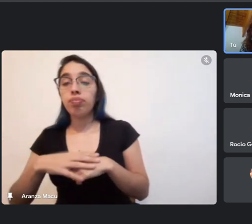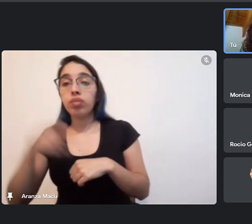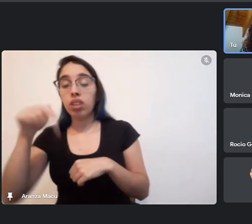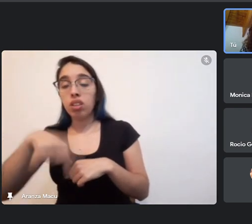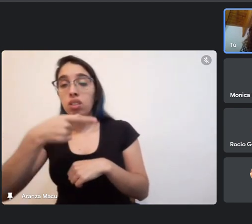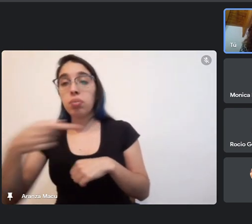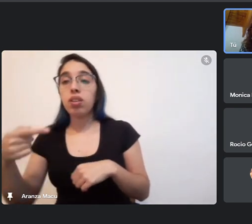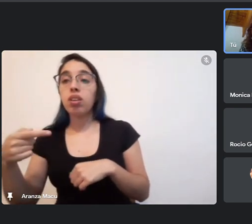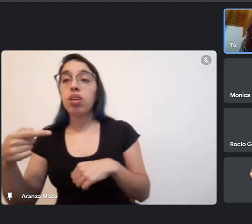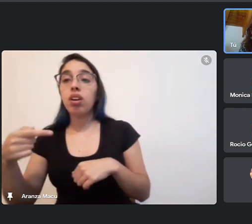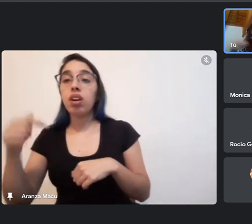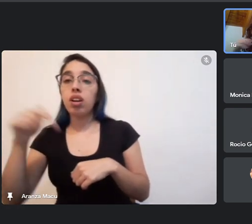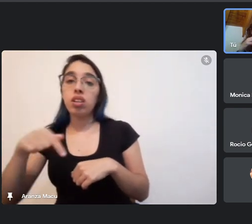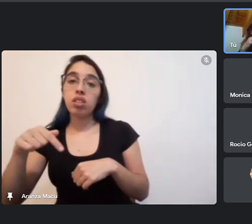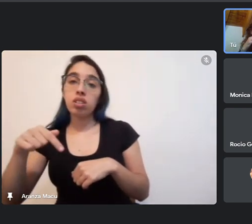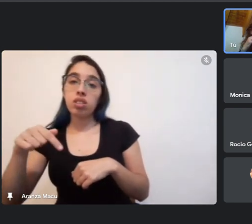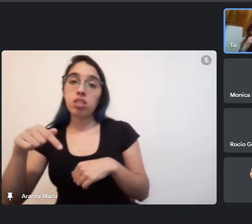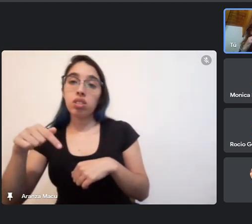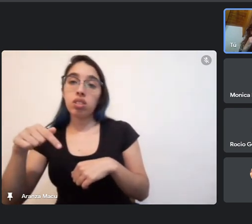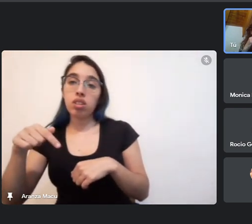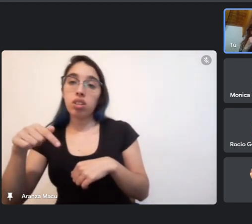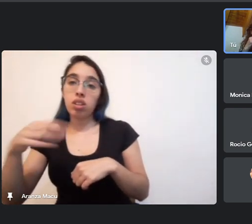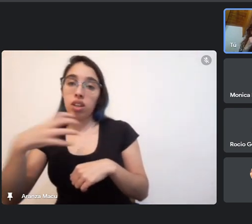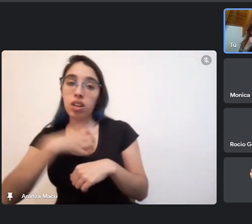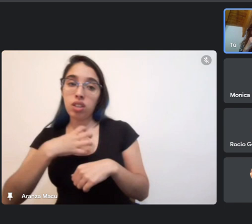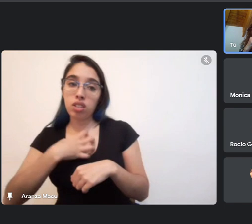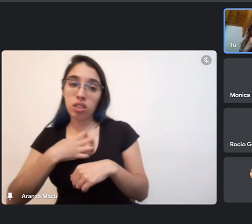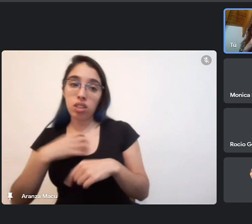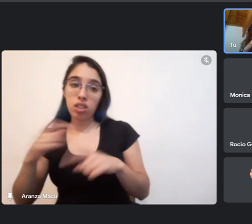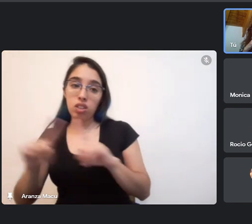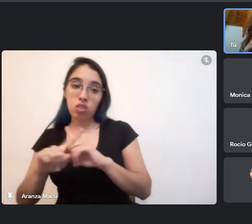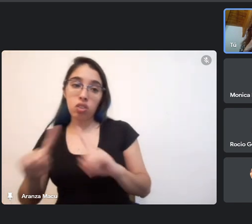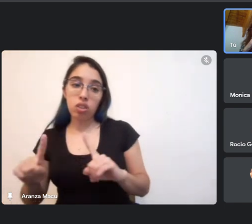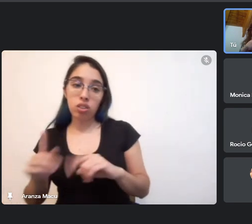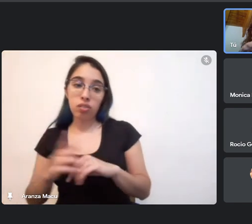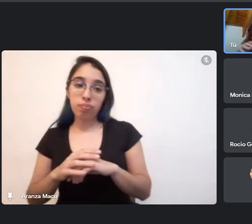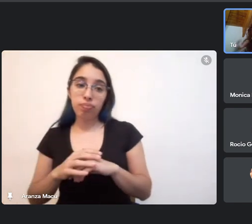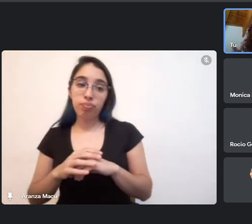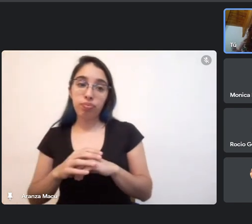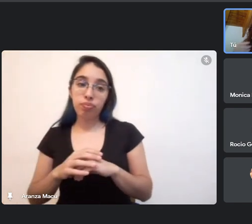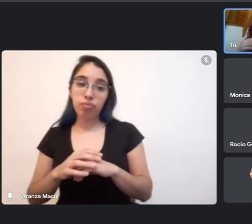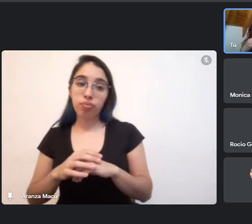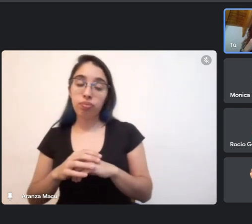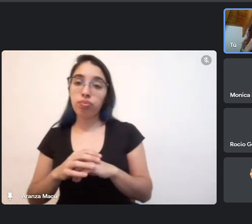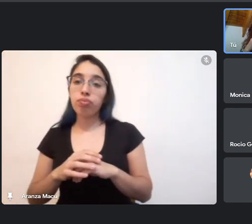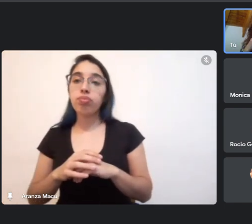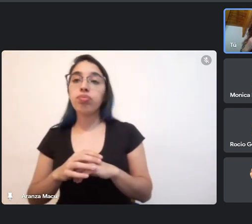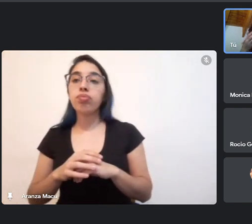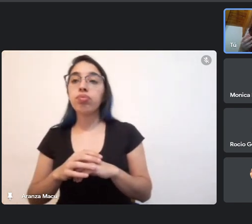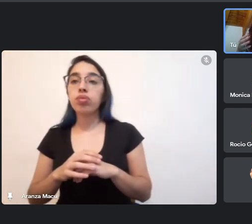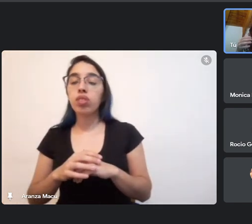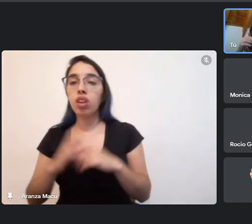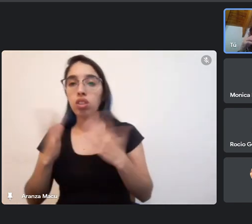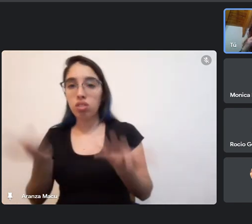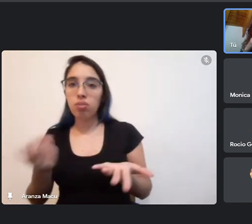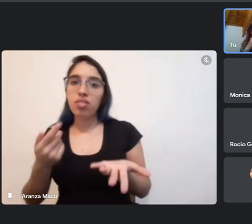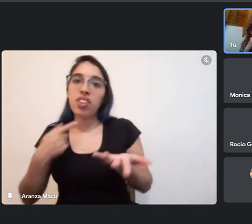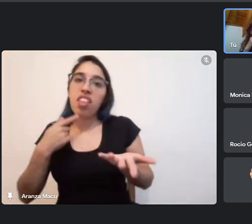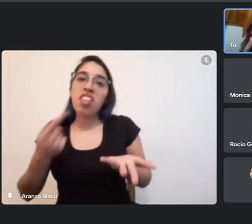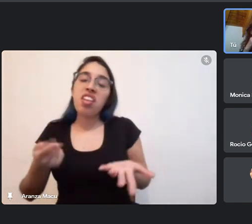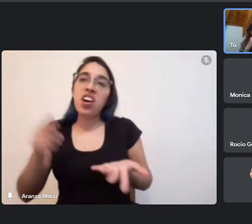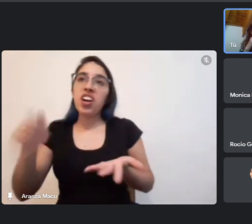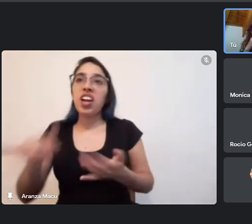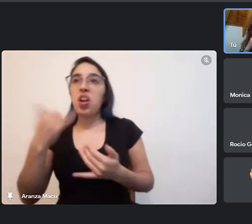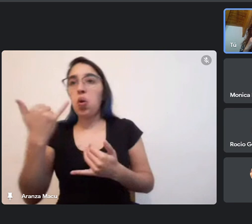con suspensión de actividades. Entonces, por eso les digo que el jueves que teníamos planificado tener una clase, no la vamos a tener